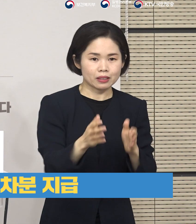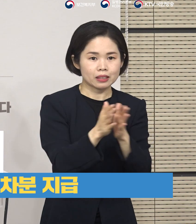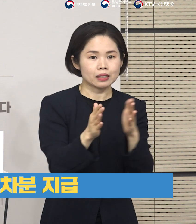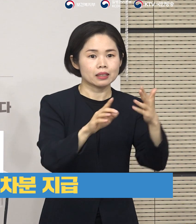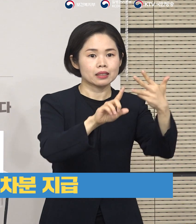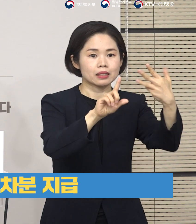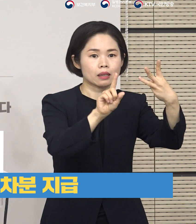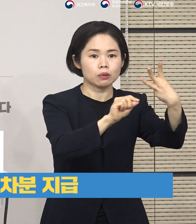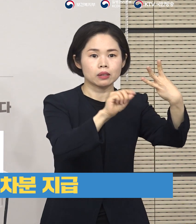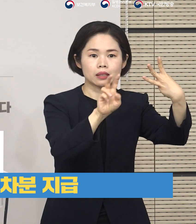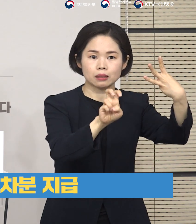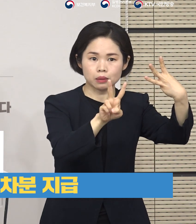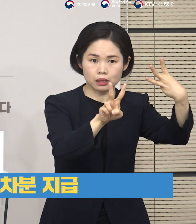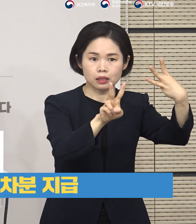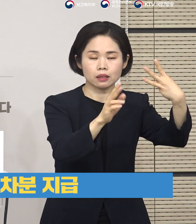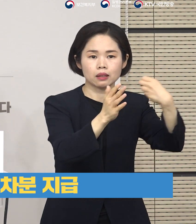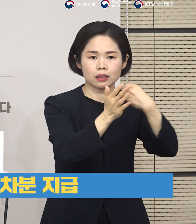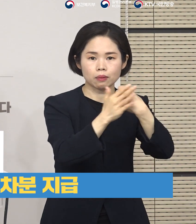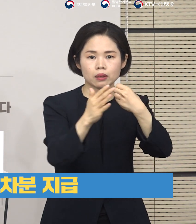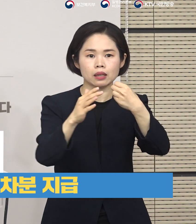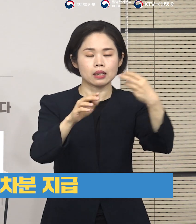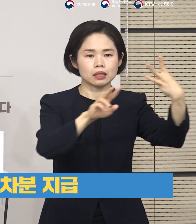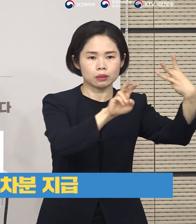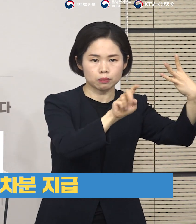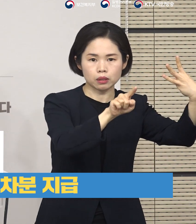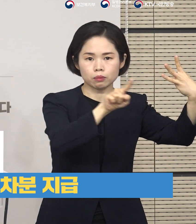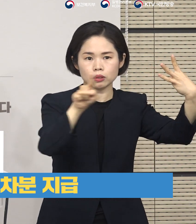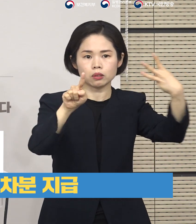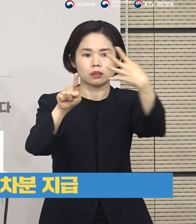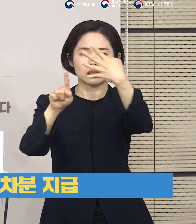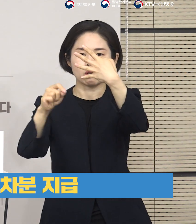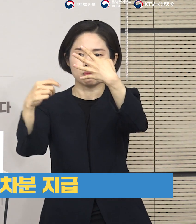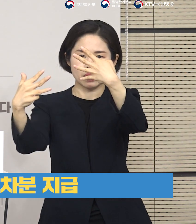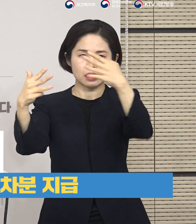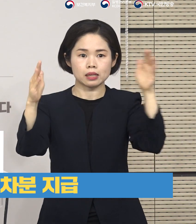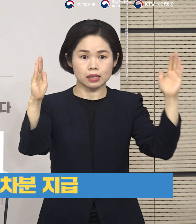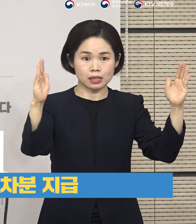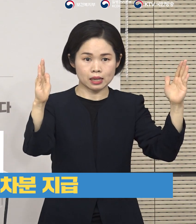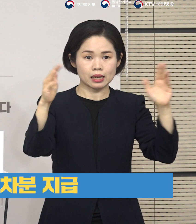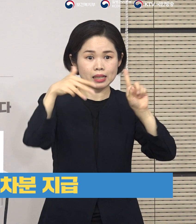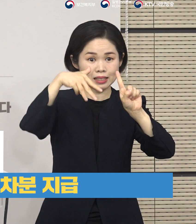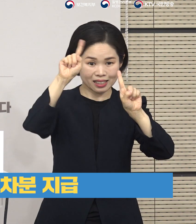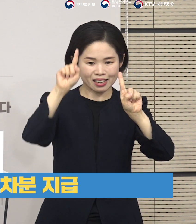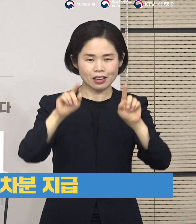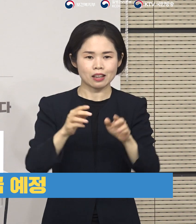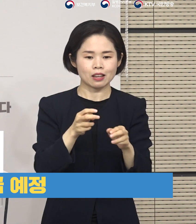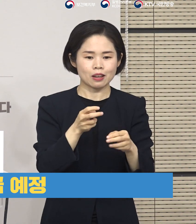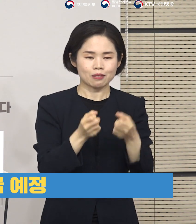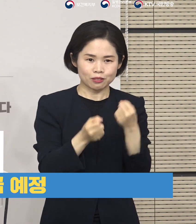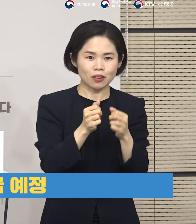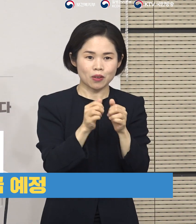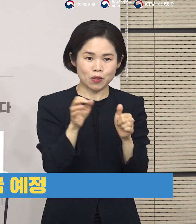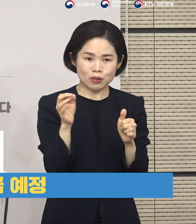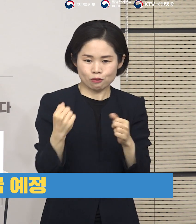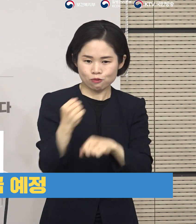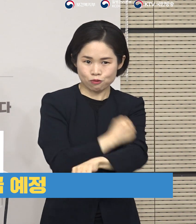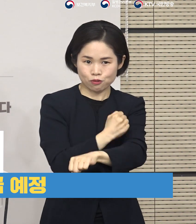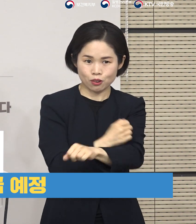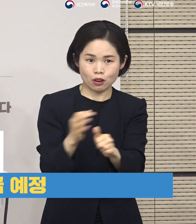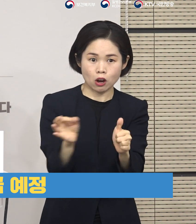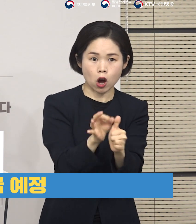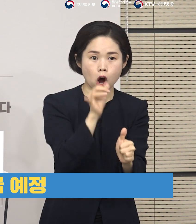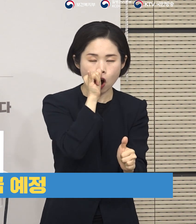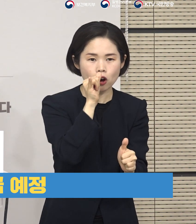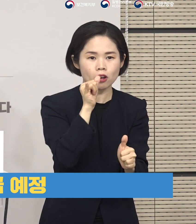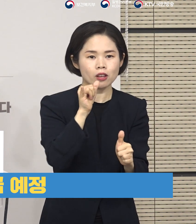22일부터인데 4월 8일까지의 1차분에 대해서는 오늘 지급을 하도록 하고요. 6월 달 내로 나머지